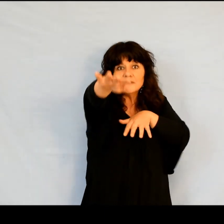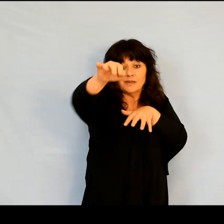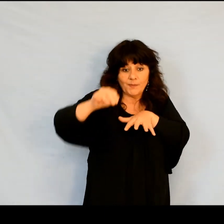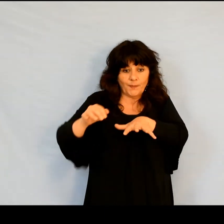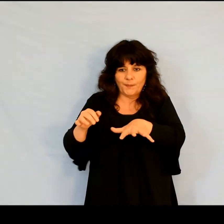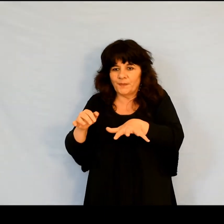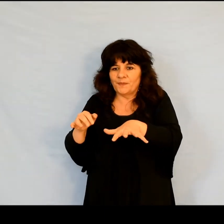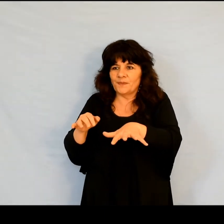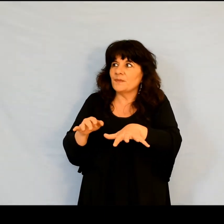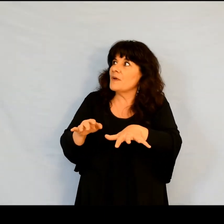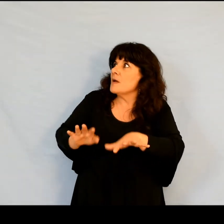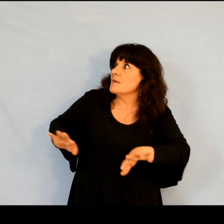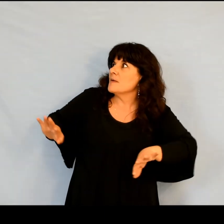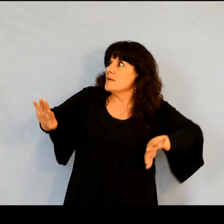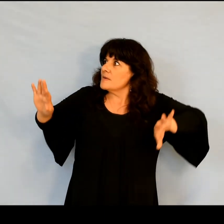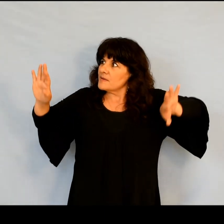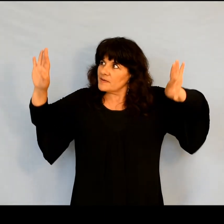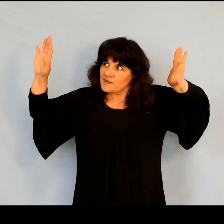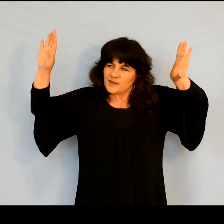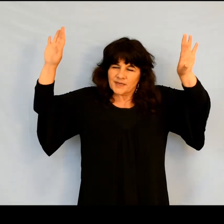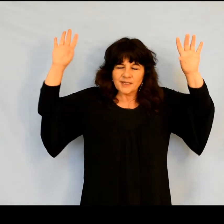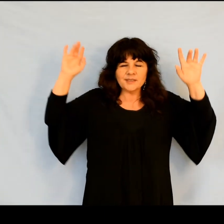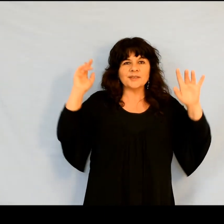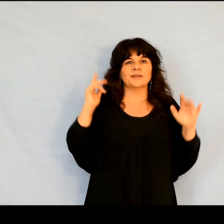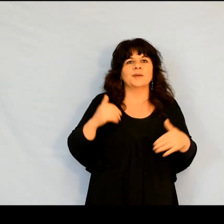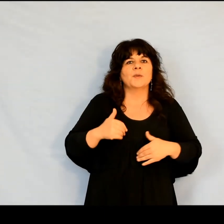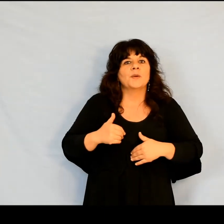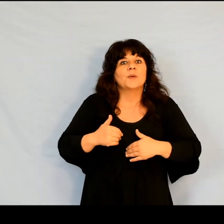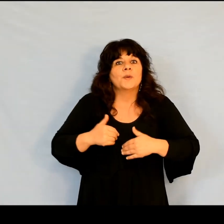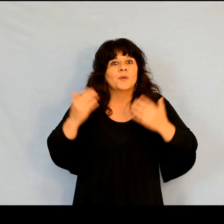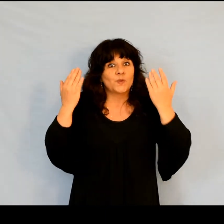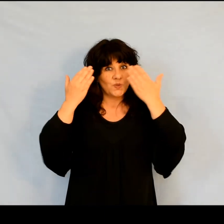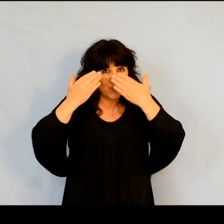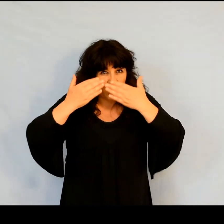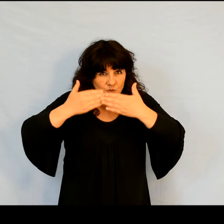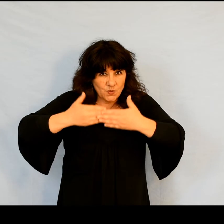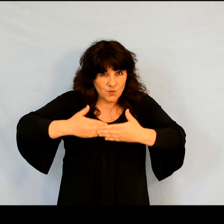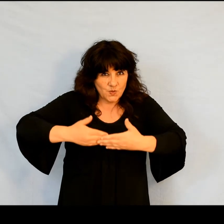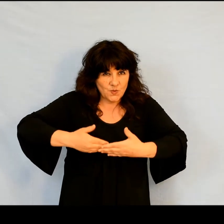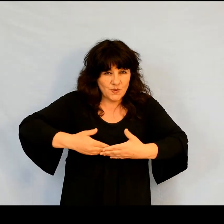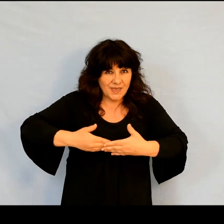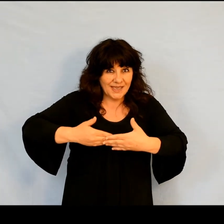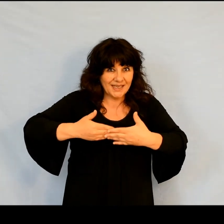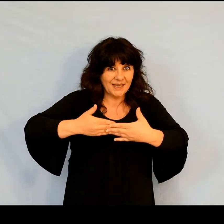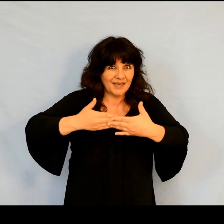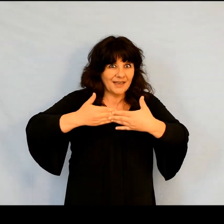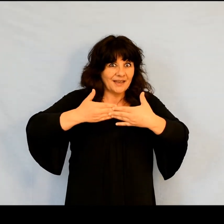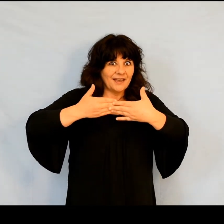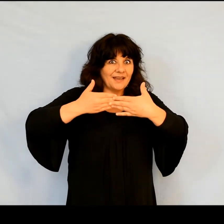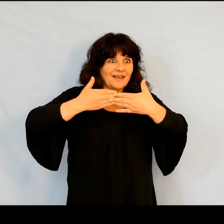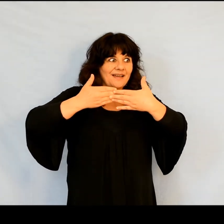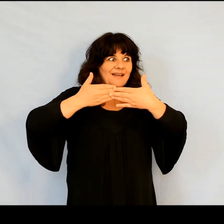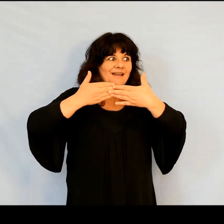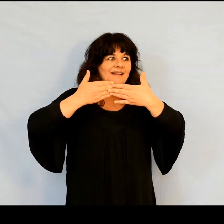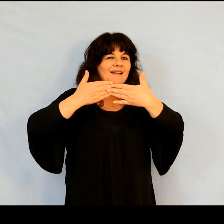Aux dernières heures de la nuit, le Seigneur observa depuis la colonne de feu et de nuée l'armée des